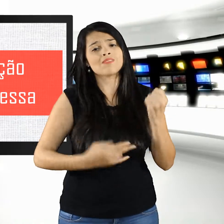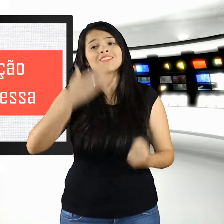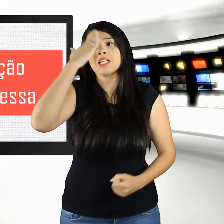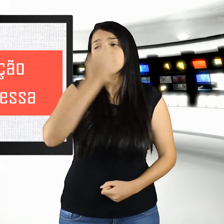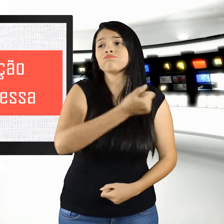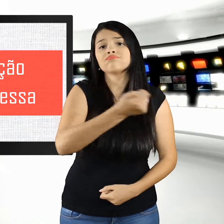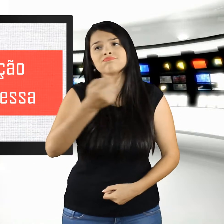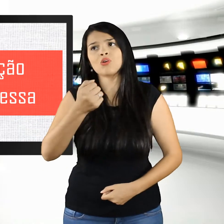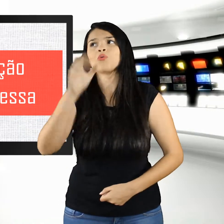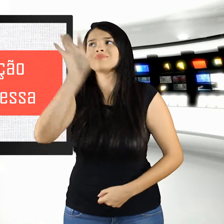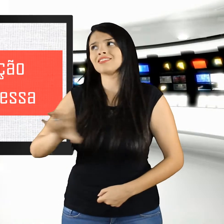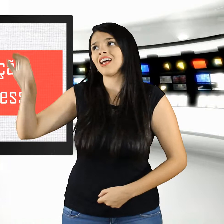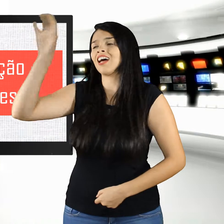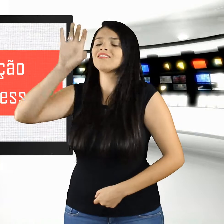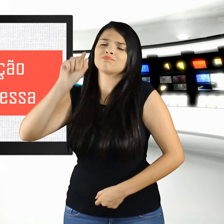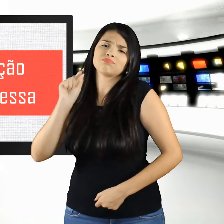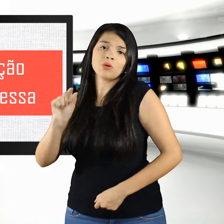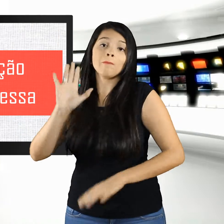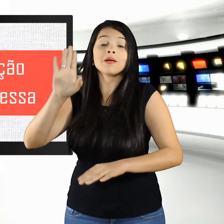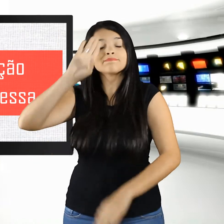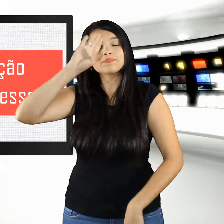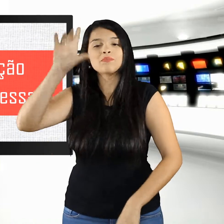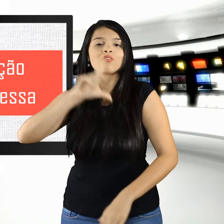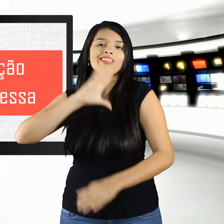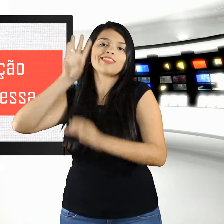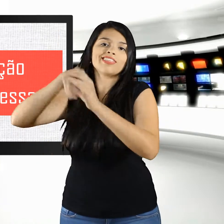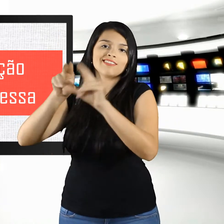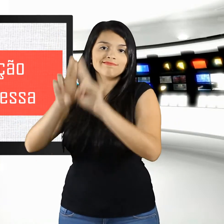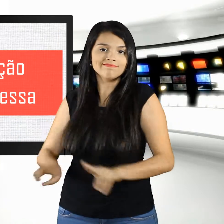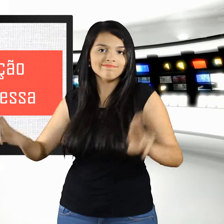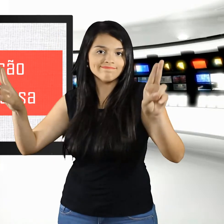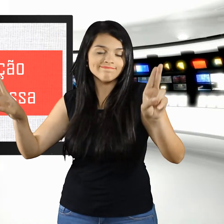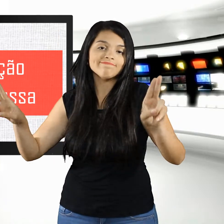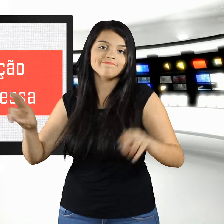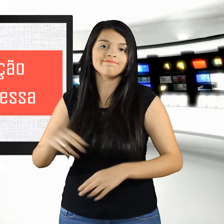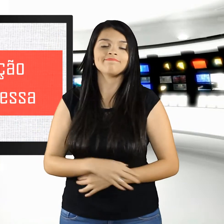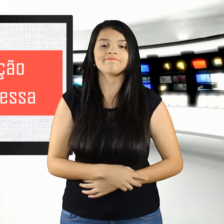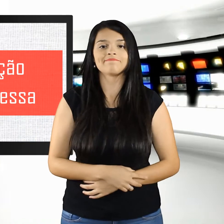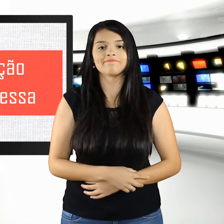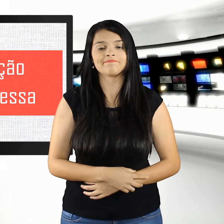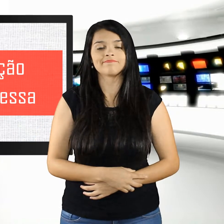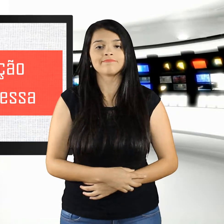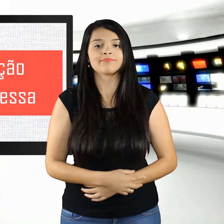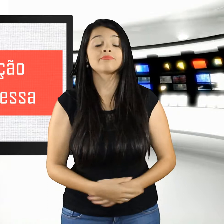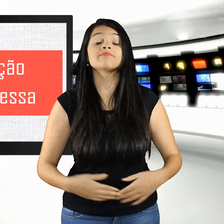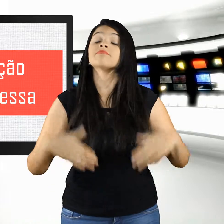outros estados, em maior número na Universidade Federal de Santa Catarina, acrescenta. Apesar disso, ela